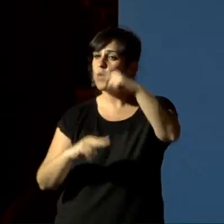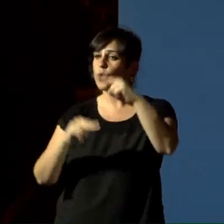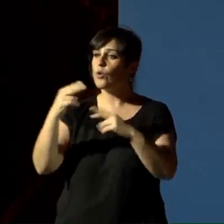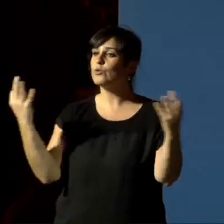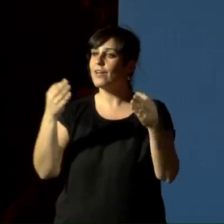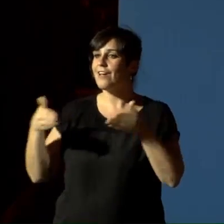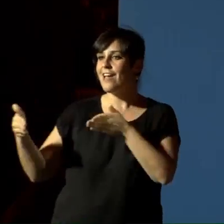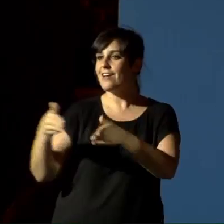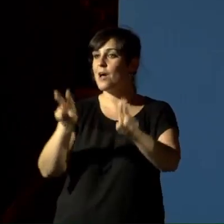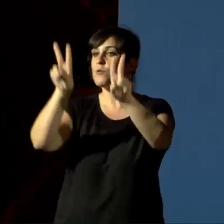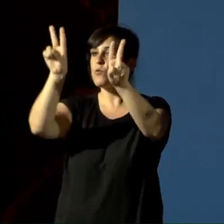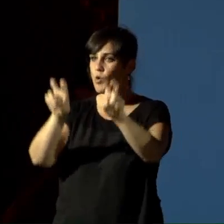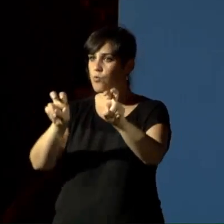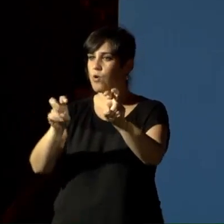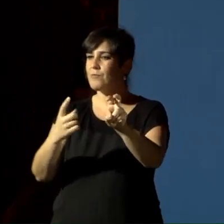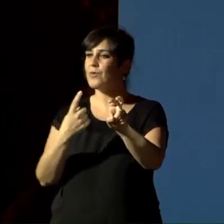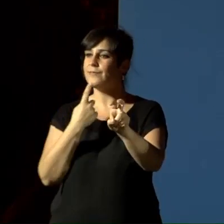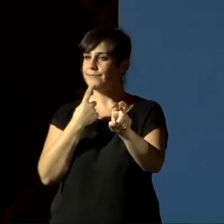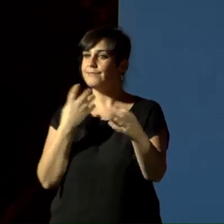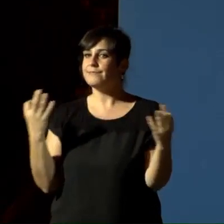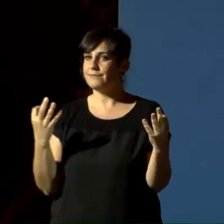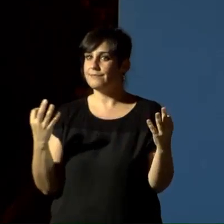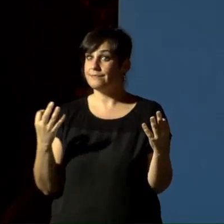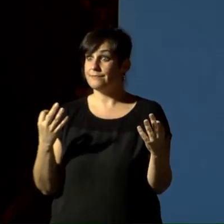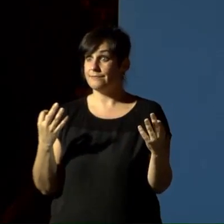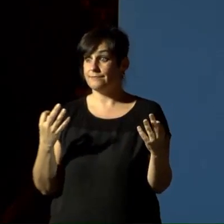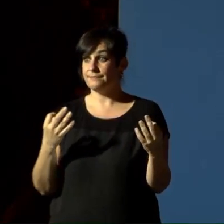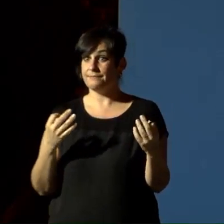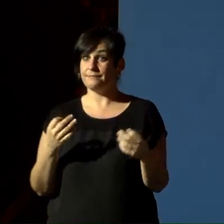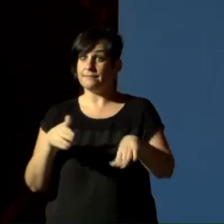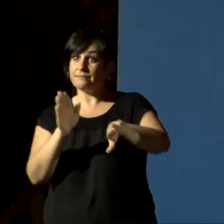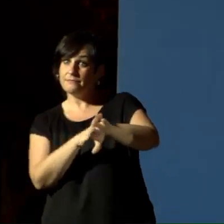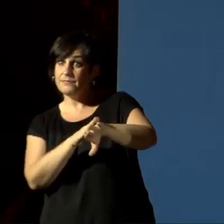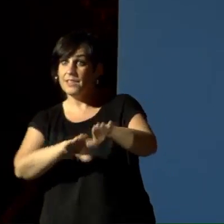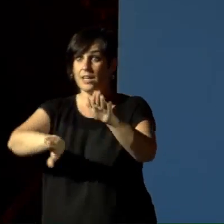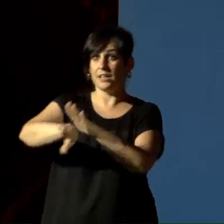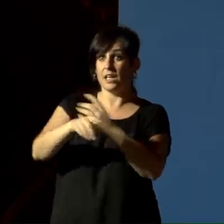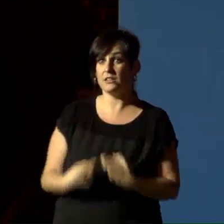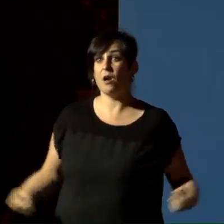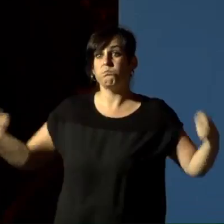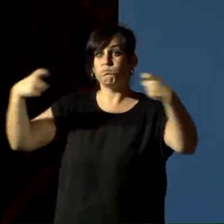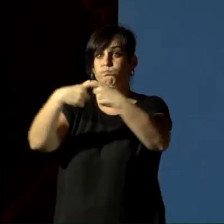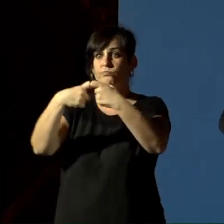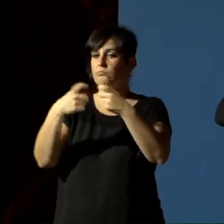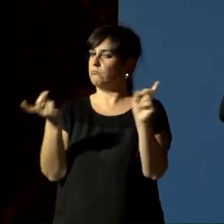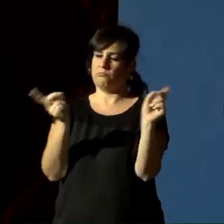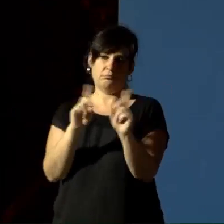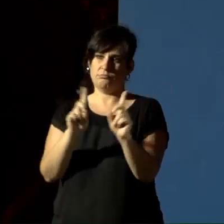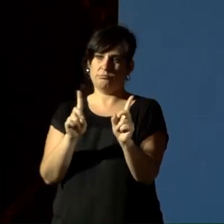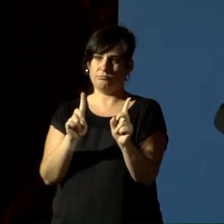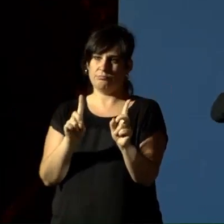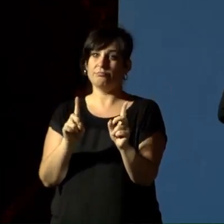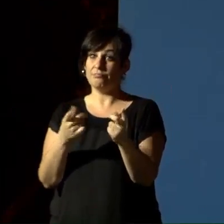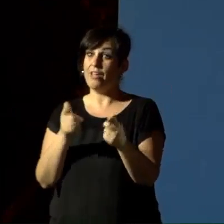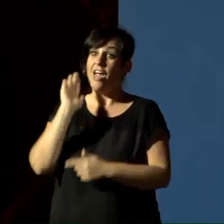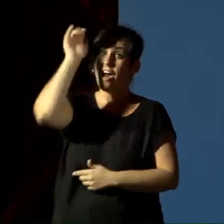paradigma que di que a confrontación non é entre a esquerda e a dereita. A confrontación entre